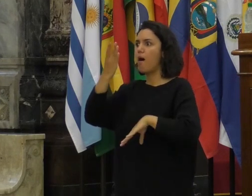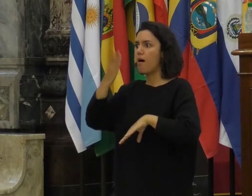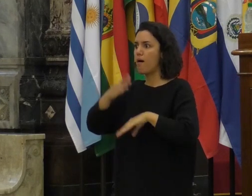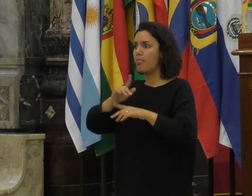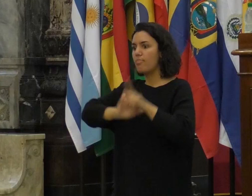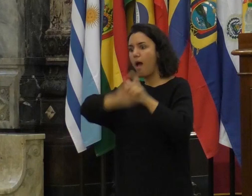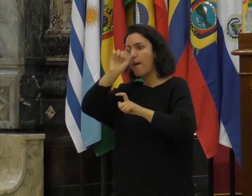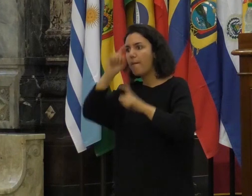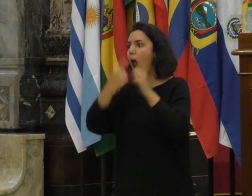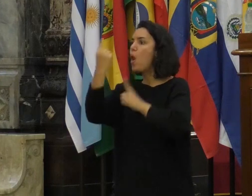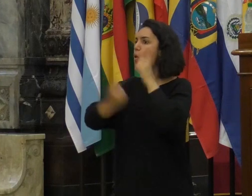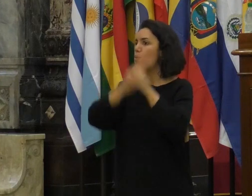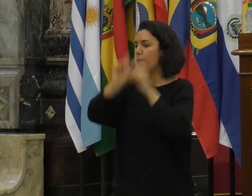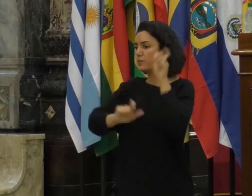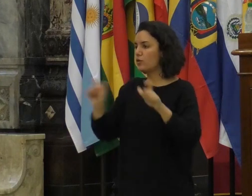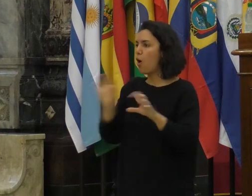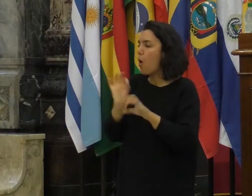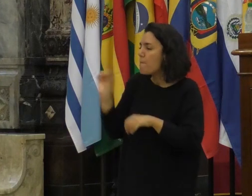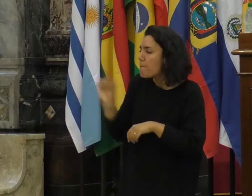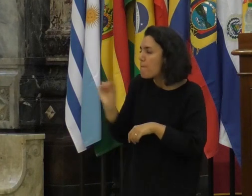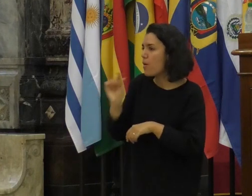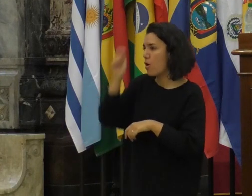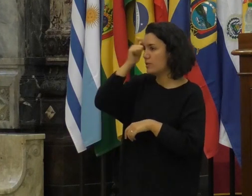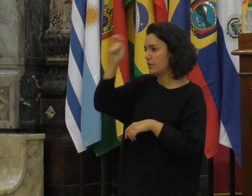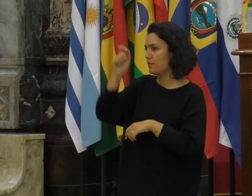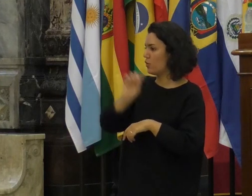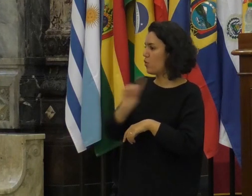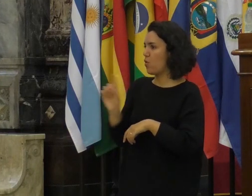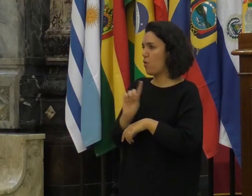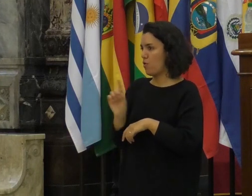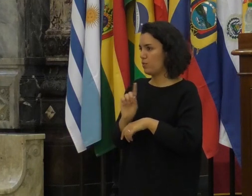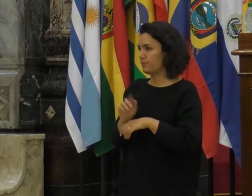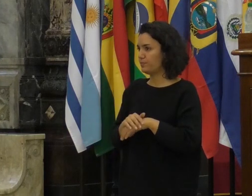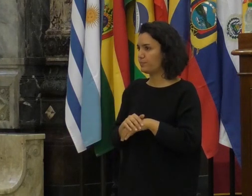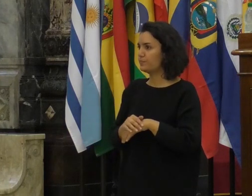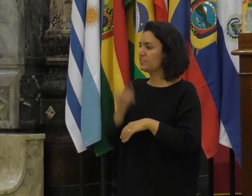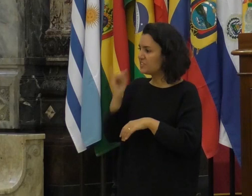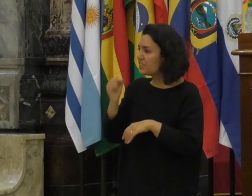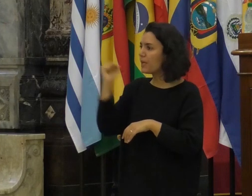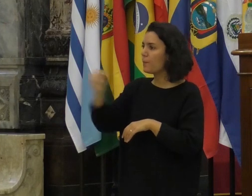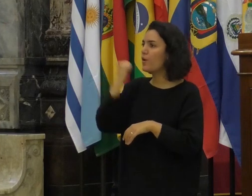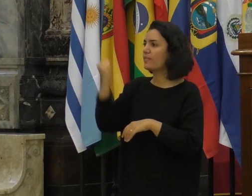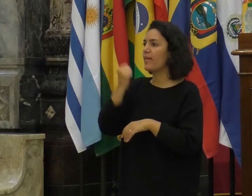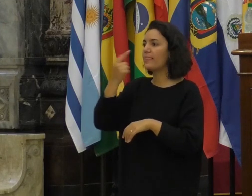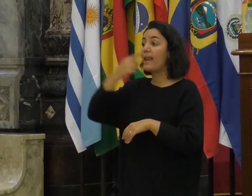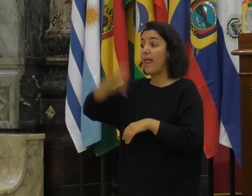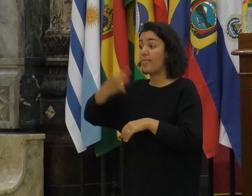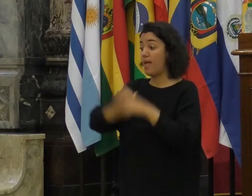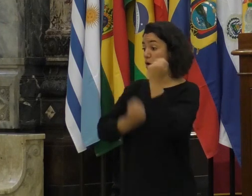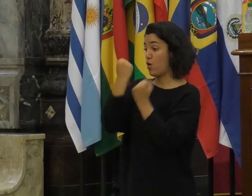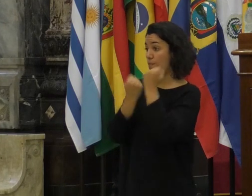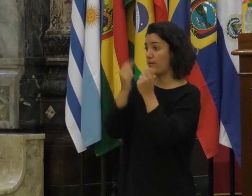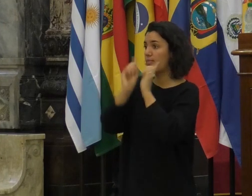de algunos o de pocos científicos, como de los modos en que la realidad económica y